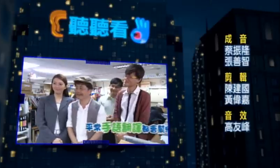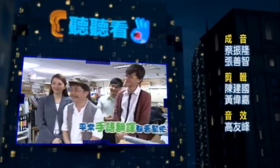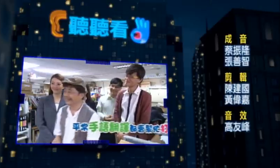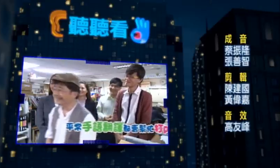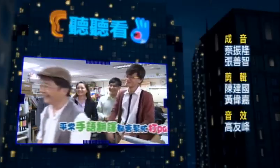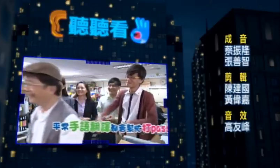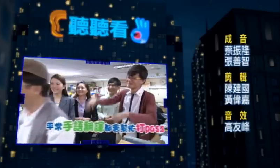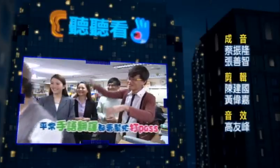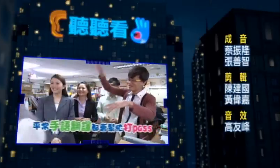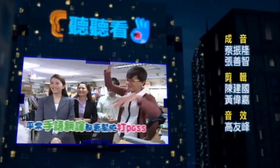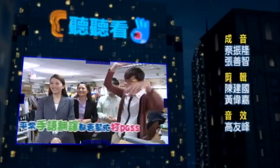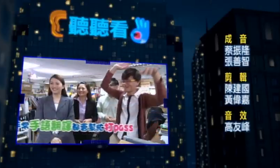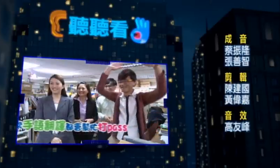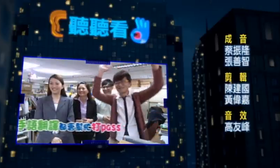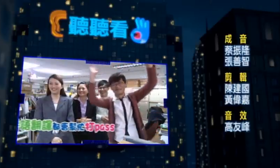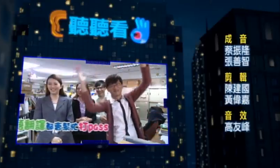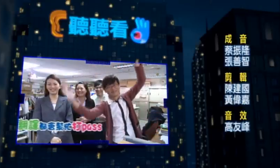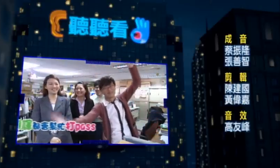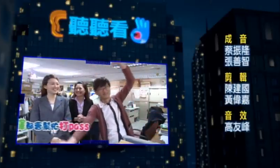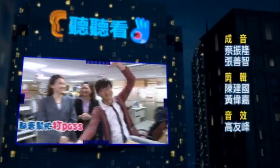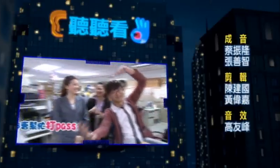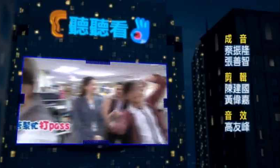他要跟他拿手语，可是我们刚